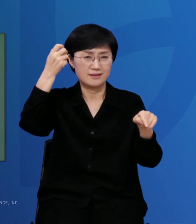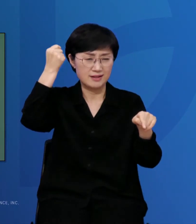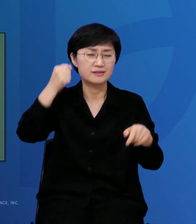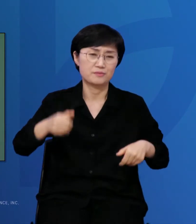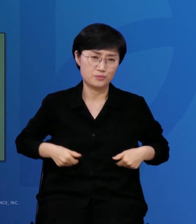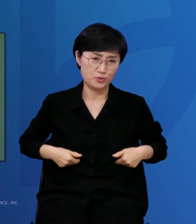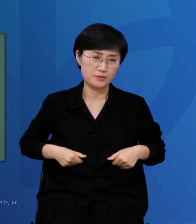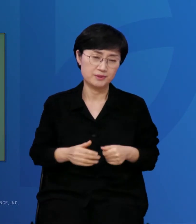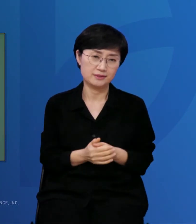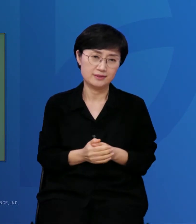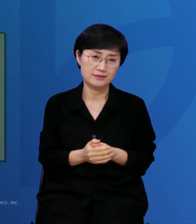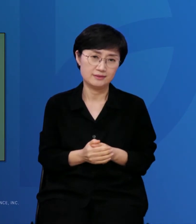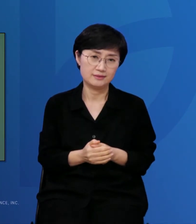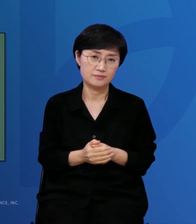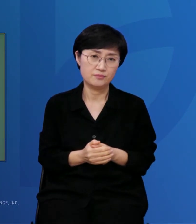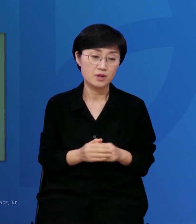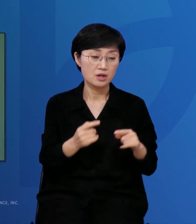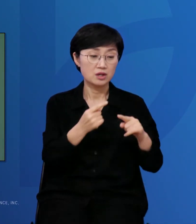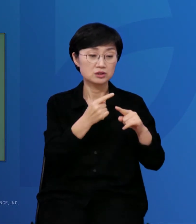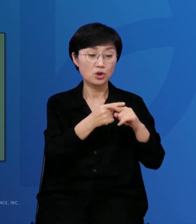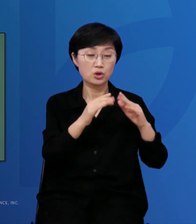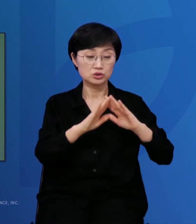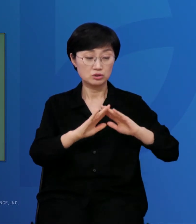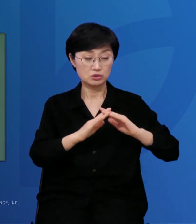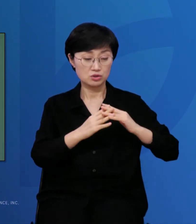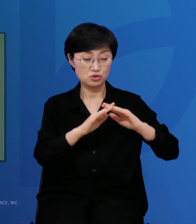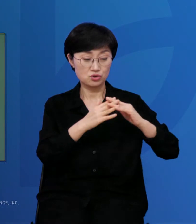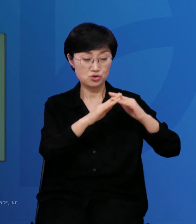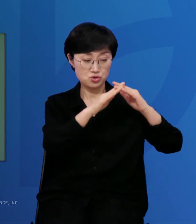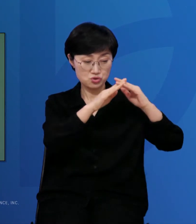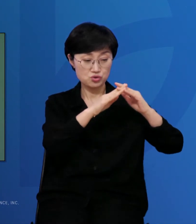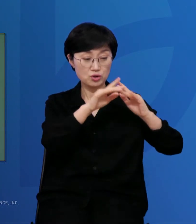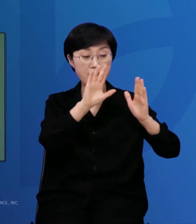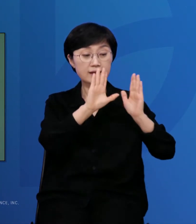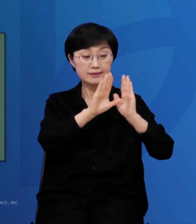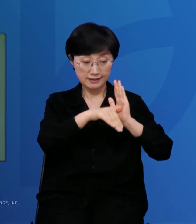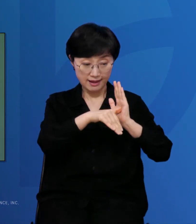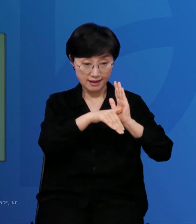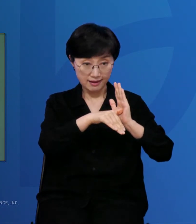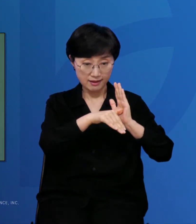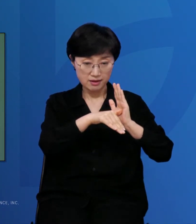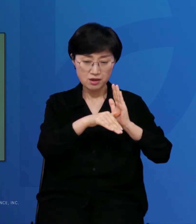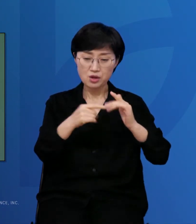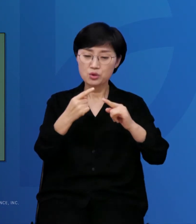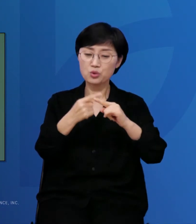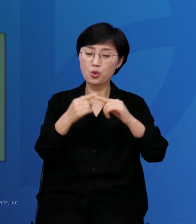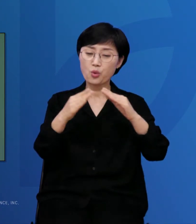因此各位一定要清楚，建造圣殿要比殉教来得更大。 그리고 이 성전 건축에 보면 그 교회 수준과 미래 모든 것 다 나와 버려요.